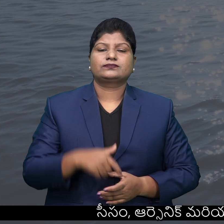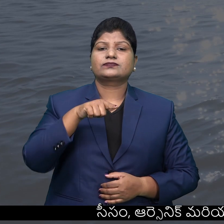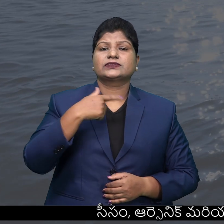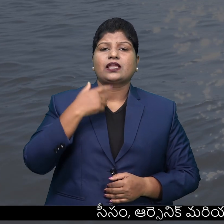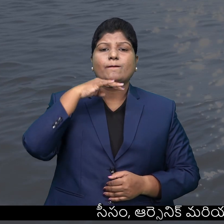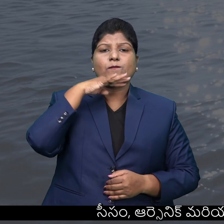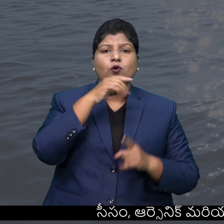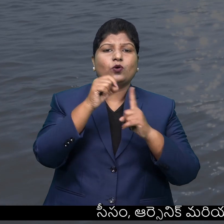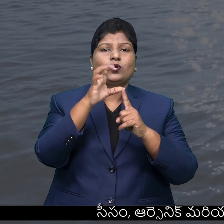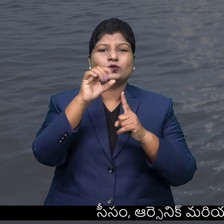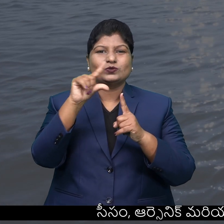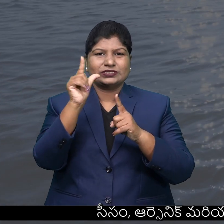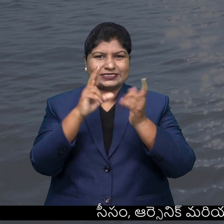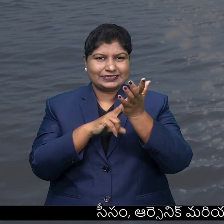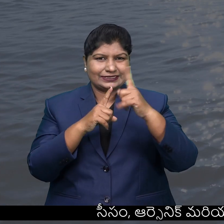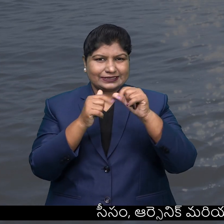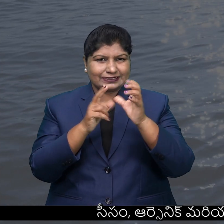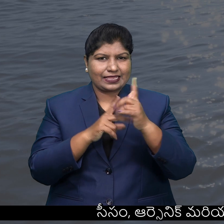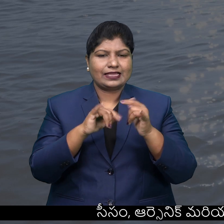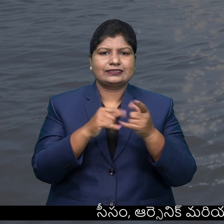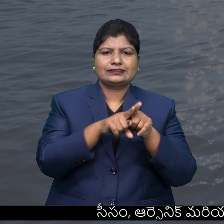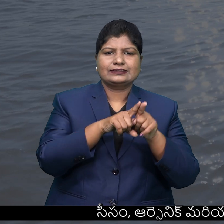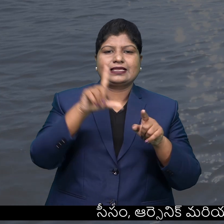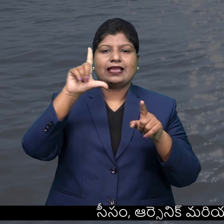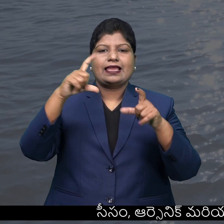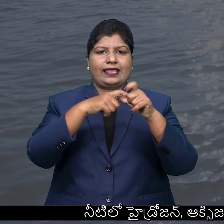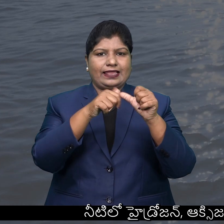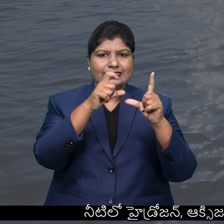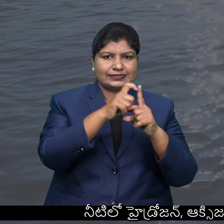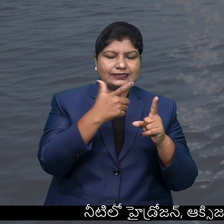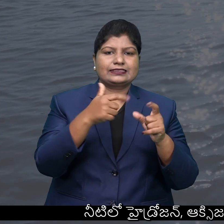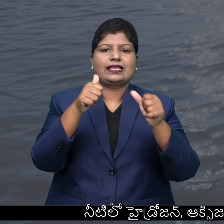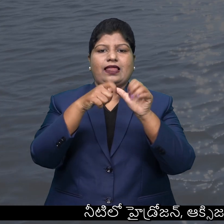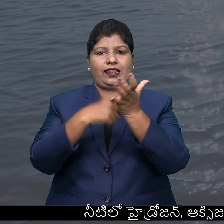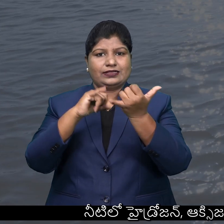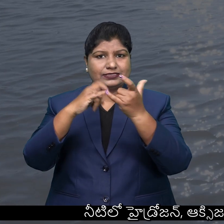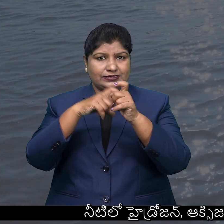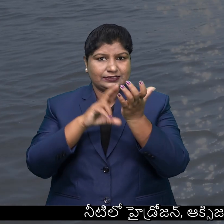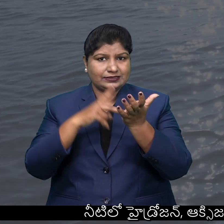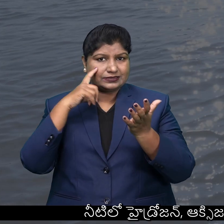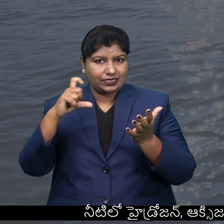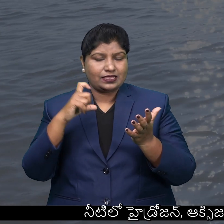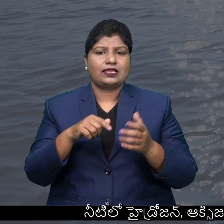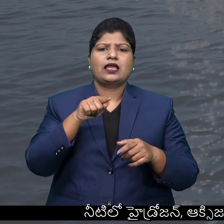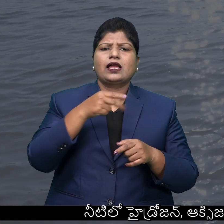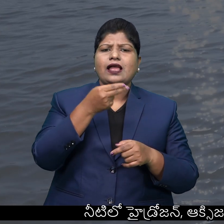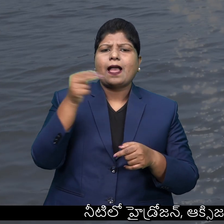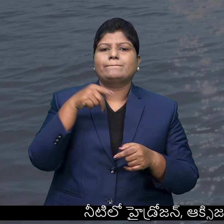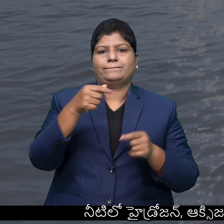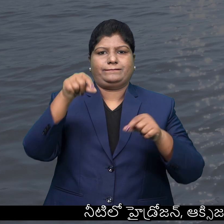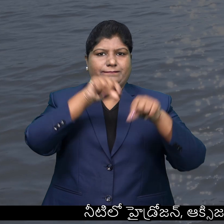సీసం, ఆర్సెనిక్ మరియు ఫ్లోరైడ్ వంటి కాలుష్య కారకాలు నీటిలో హైడ్రోజన్, ఆక్సిజన్, ఇనుము